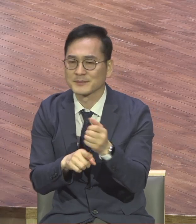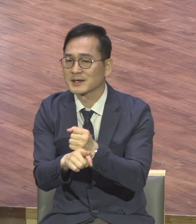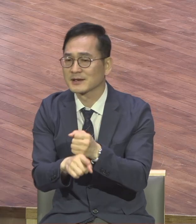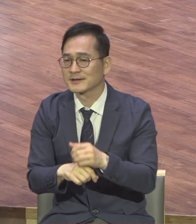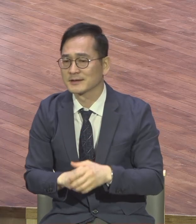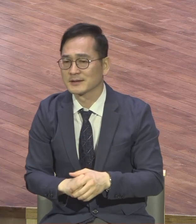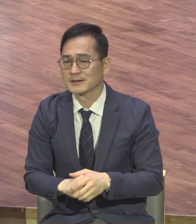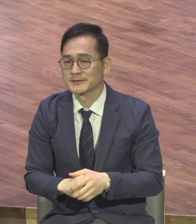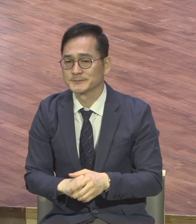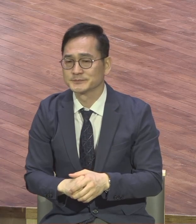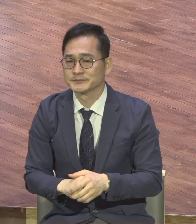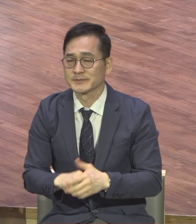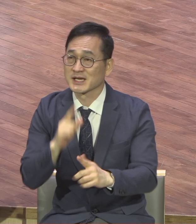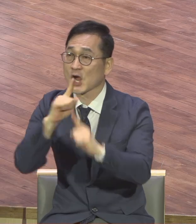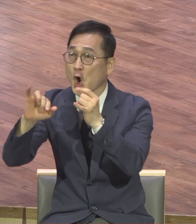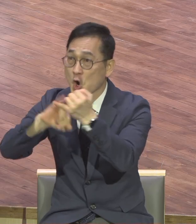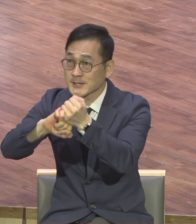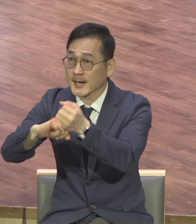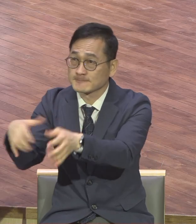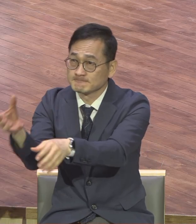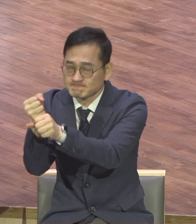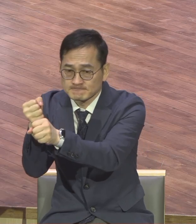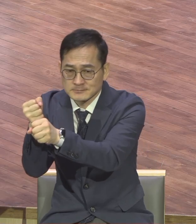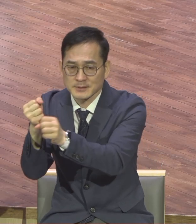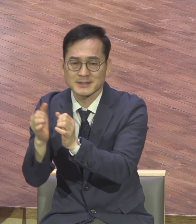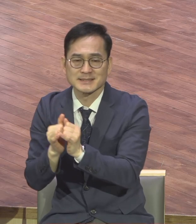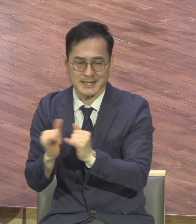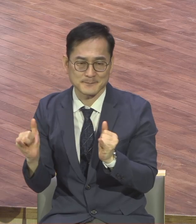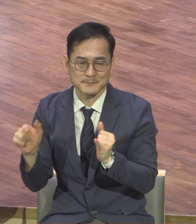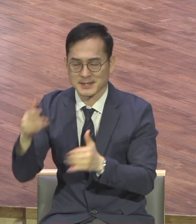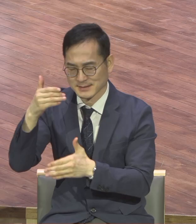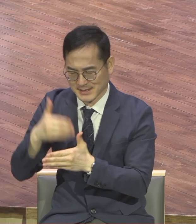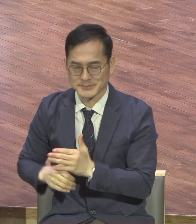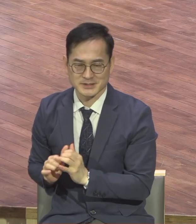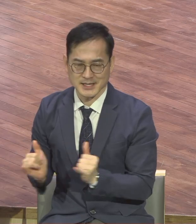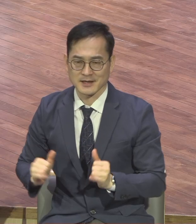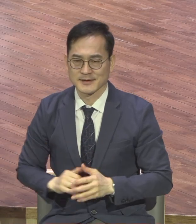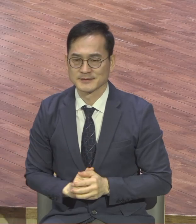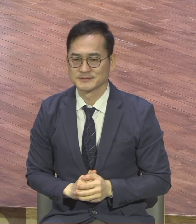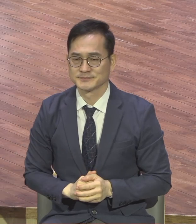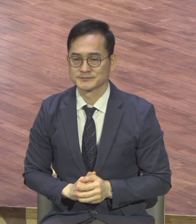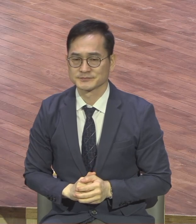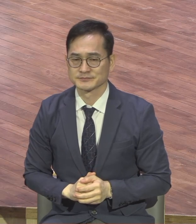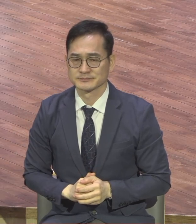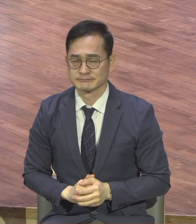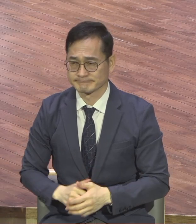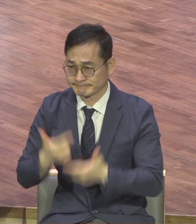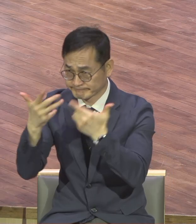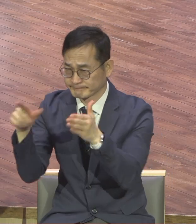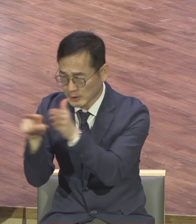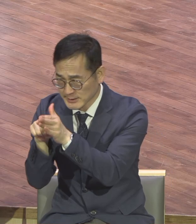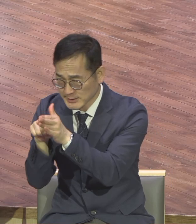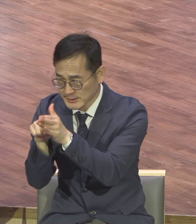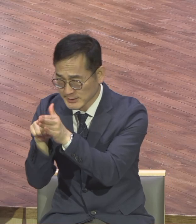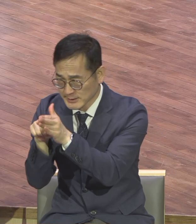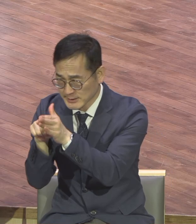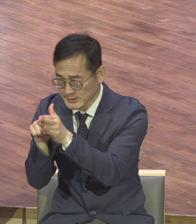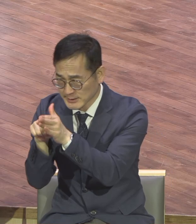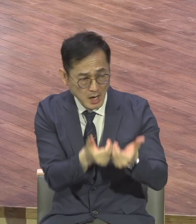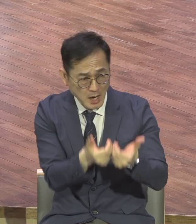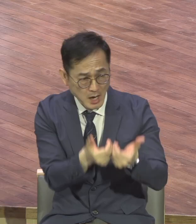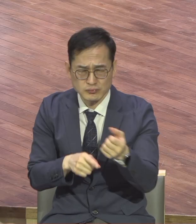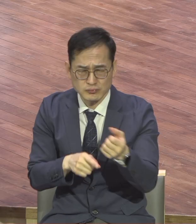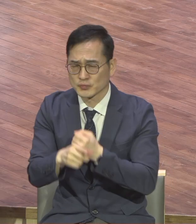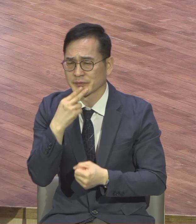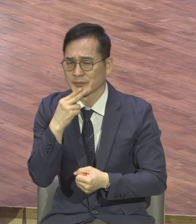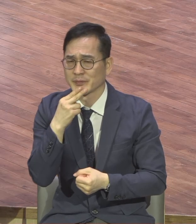이런 언약적 결론을 내면요 갈등, 흔들림 할 이유가